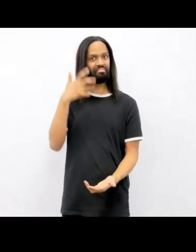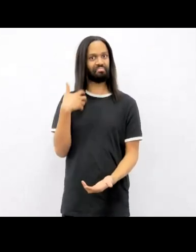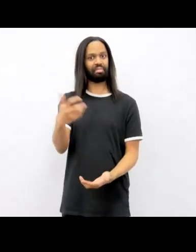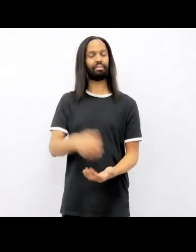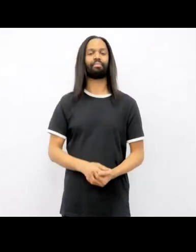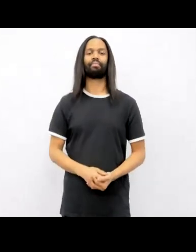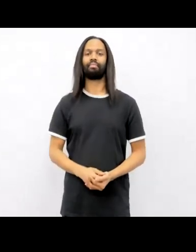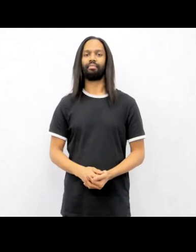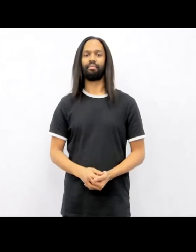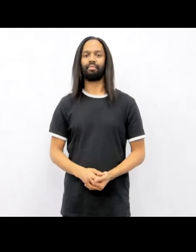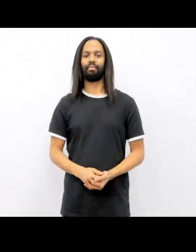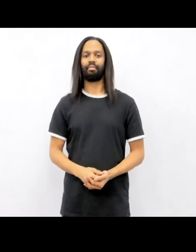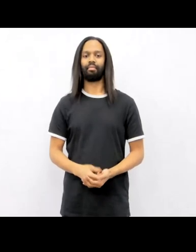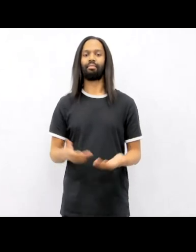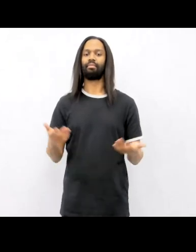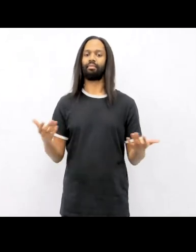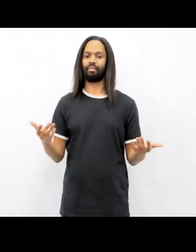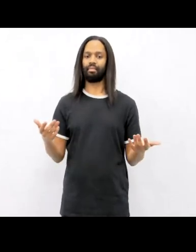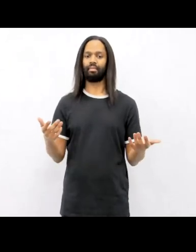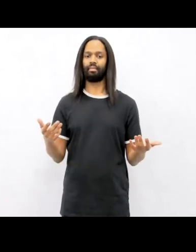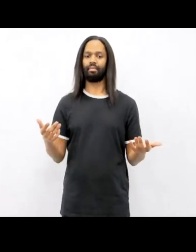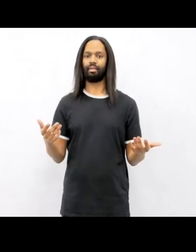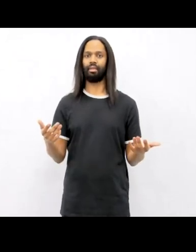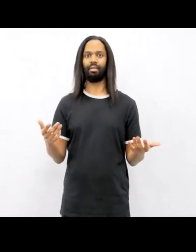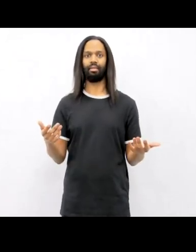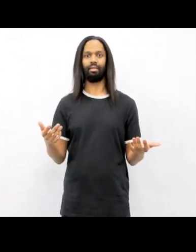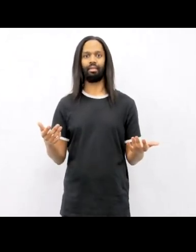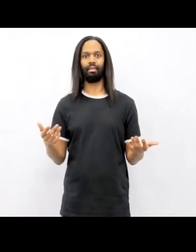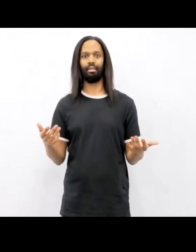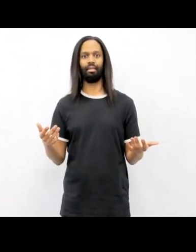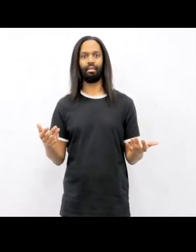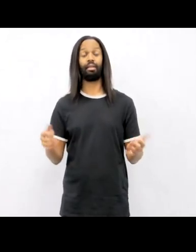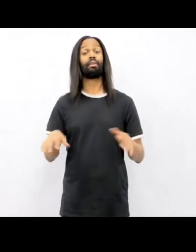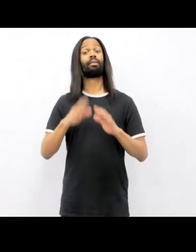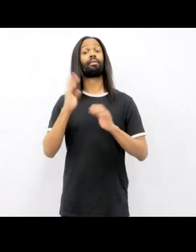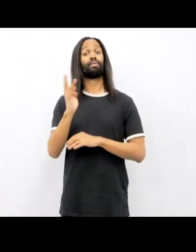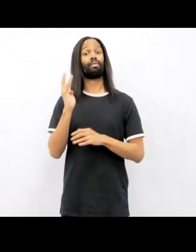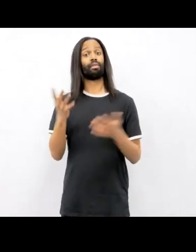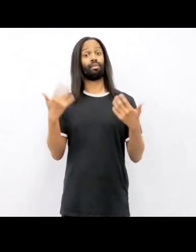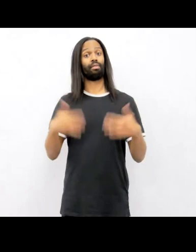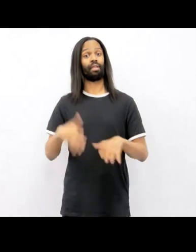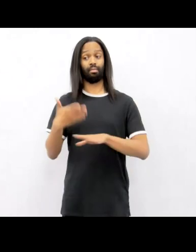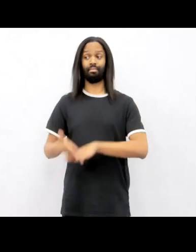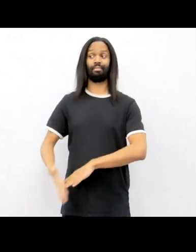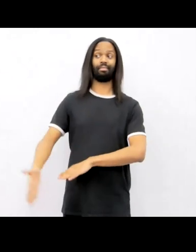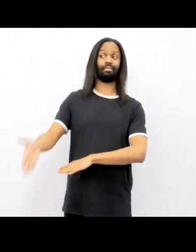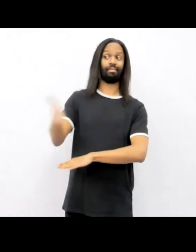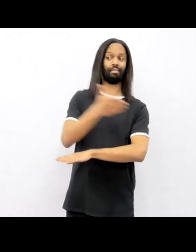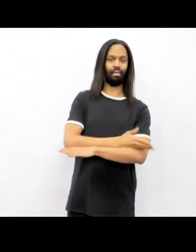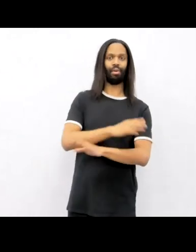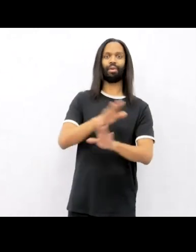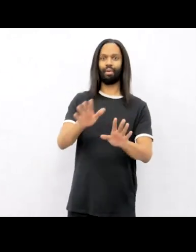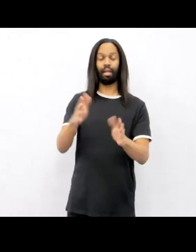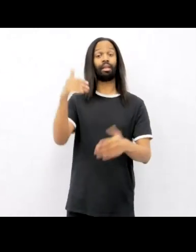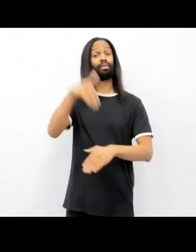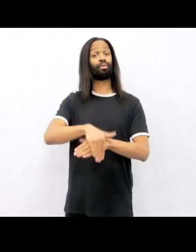je voulais vous redire avant de clore l'ensemble de cette conférence que tout ce que vous avez visualisé